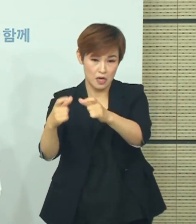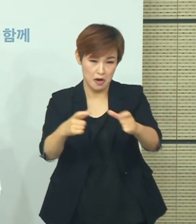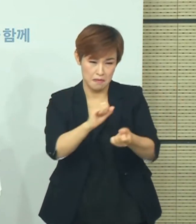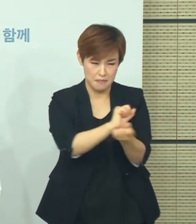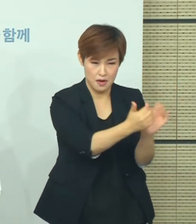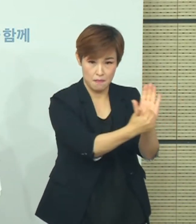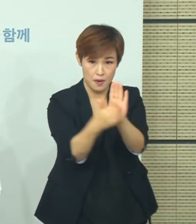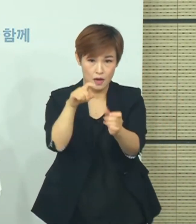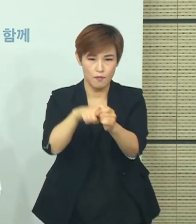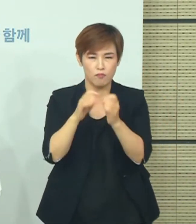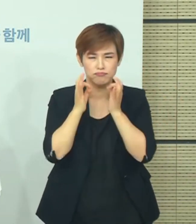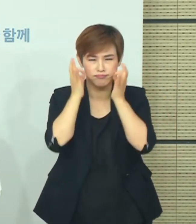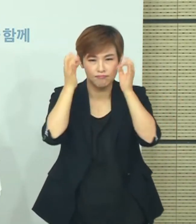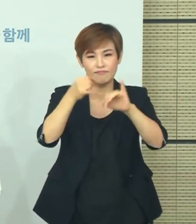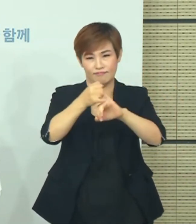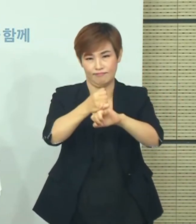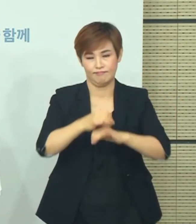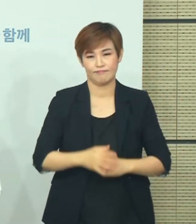최선을 다할 것입니다.